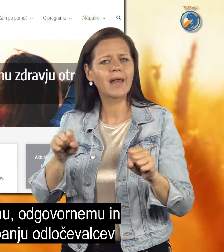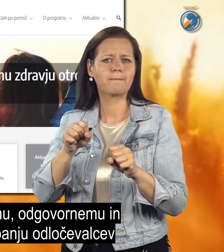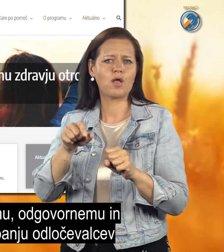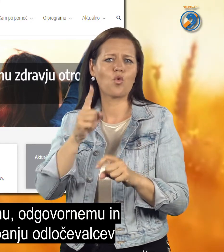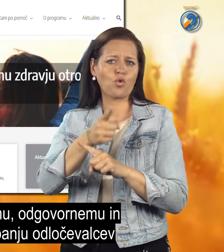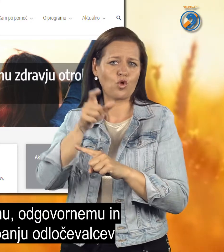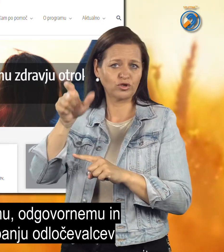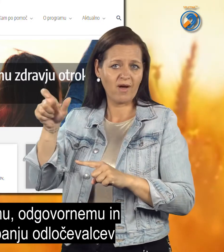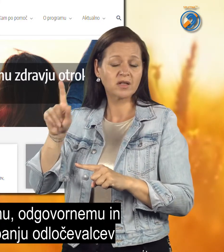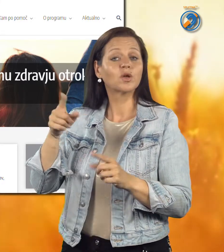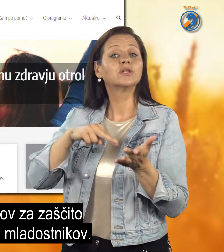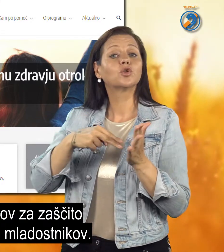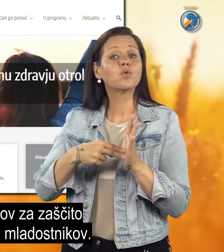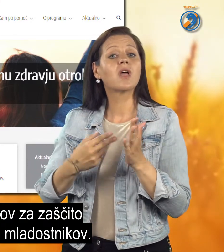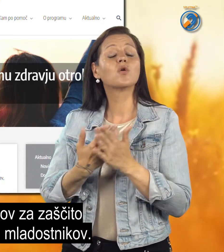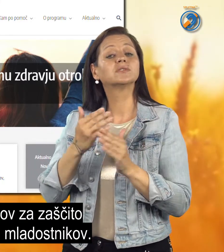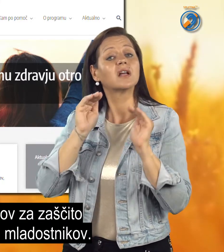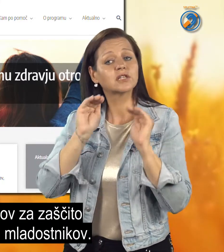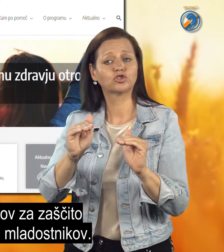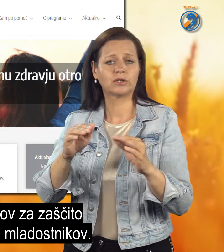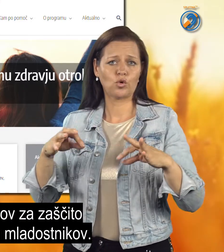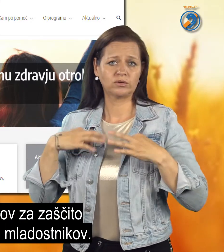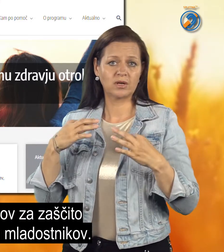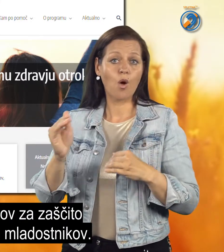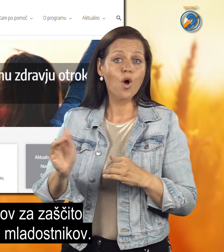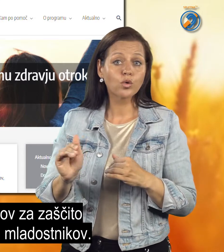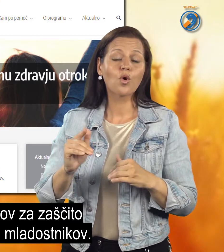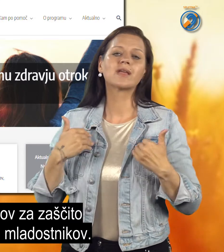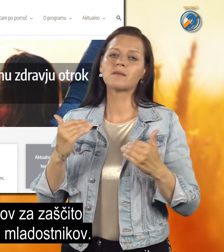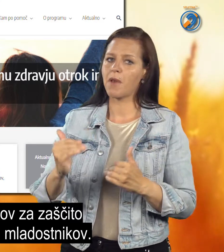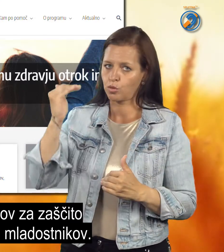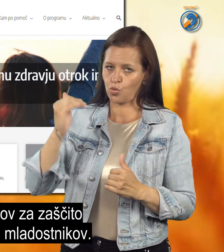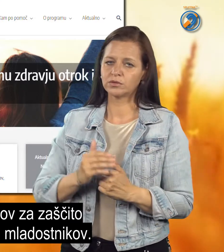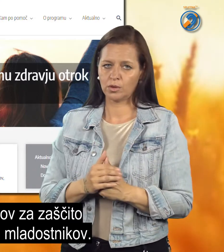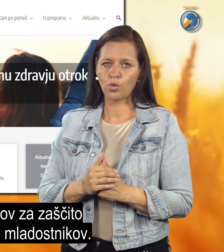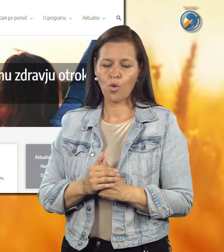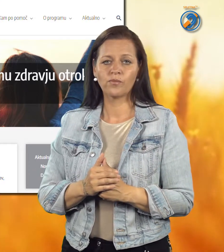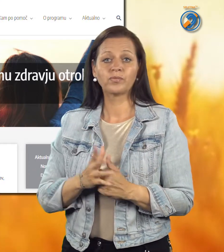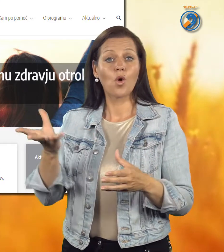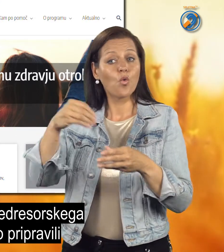ukrepanju odločevalcev in strokovnjakov za zaščito zdravja otrok in mladostnikov.